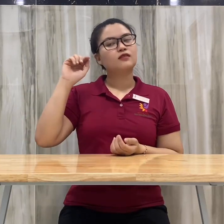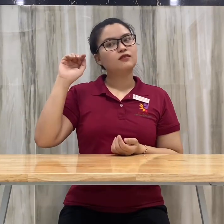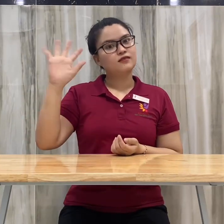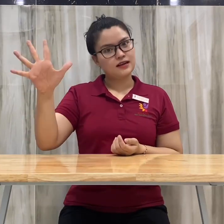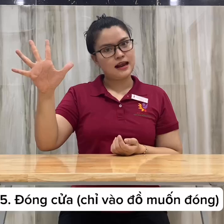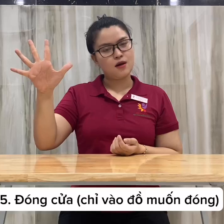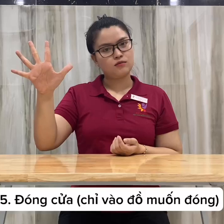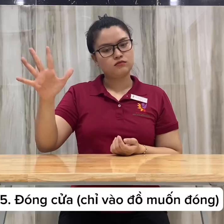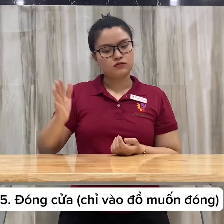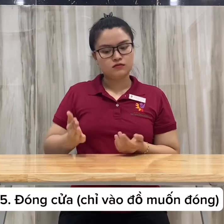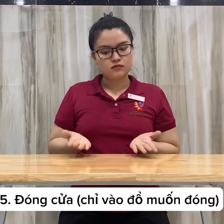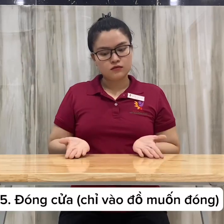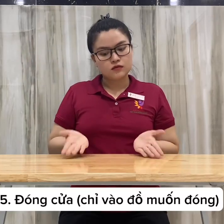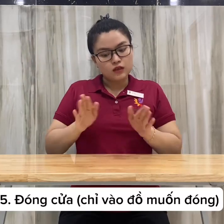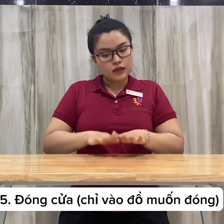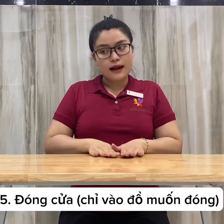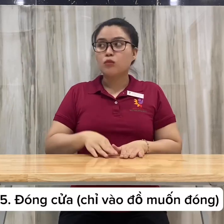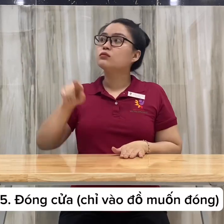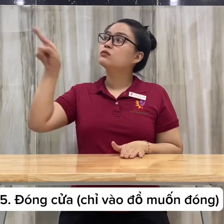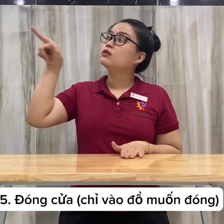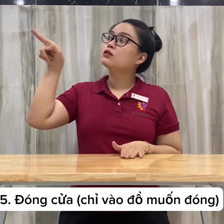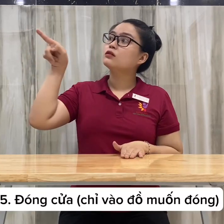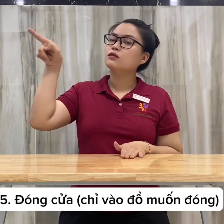Câu số 5. Đóng cửa lại.